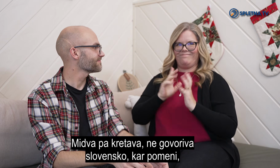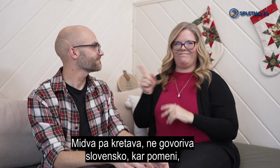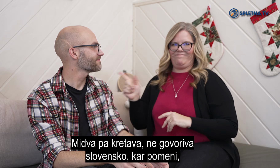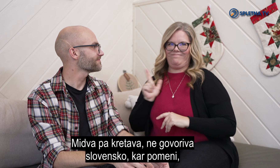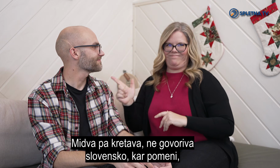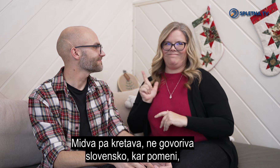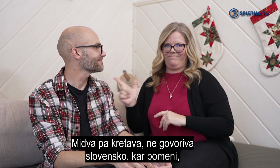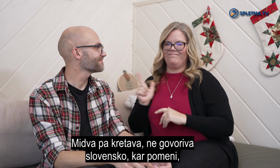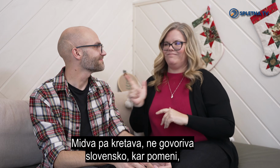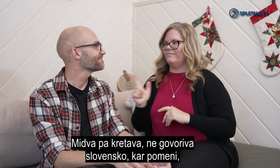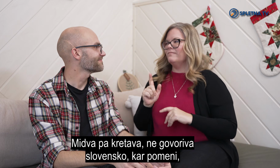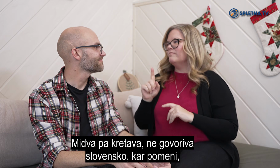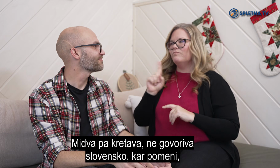moramo usklajevati glede jezika.